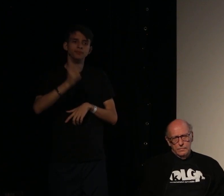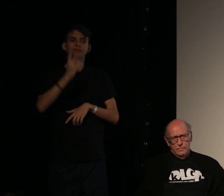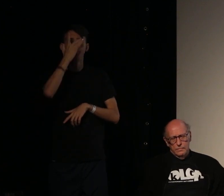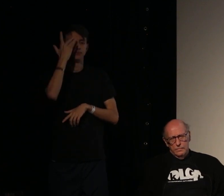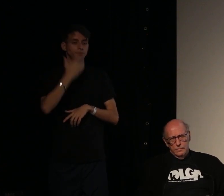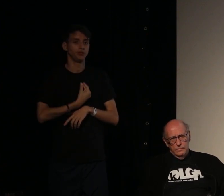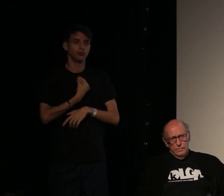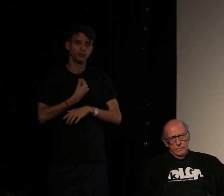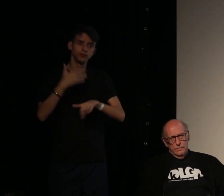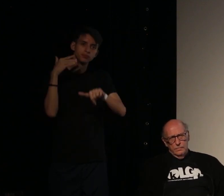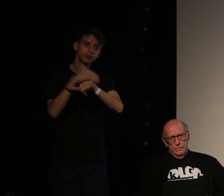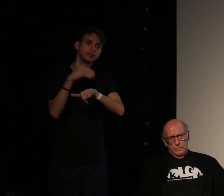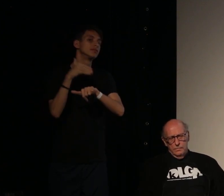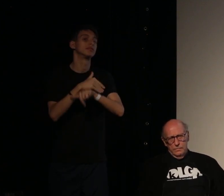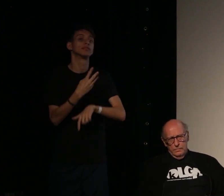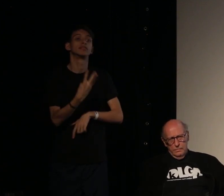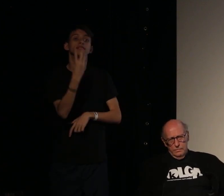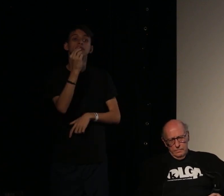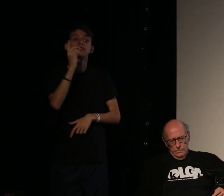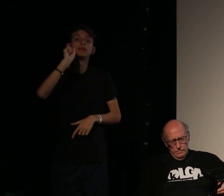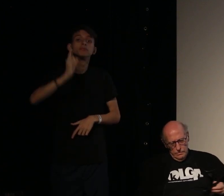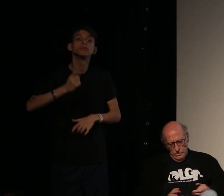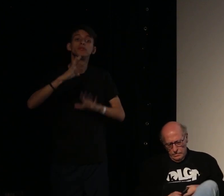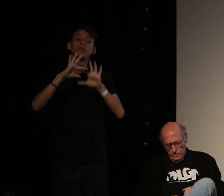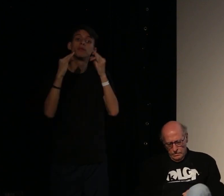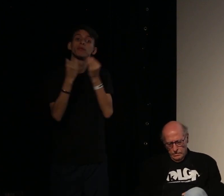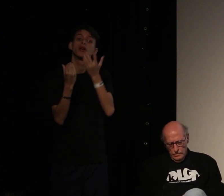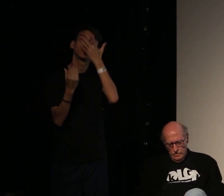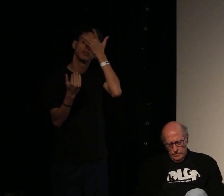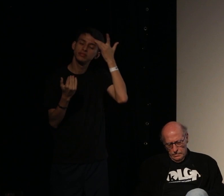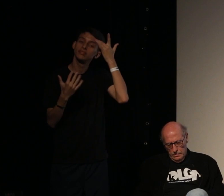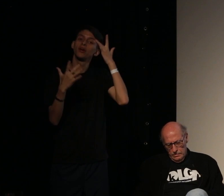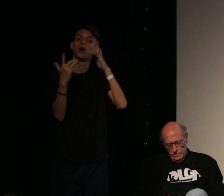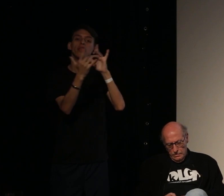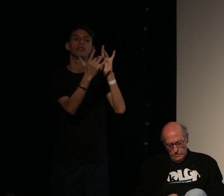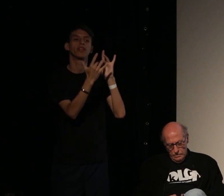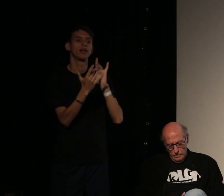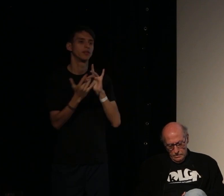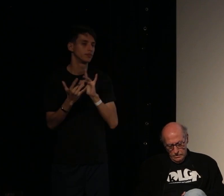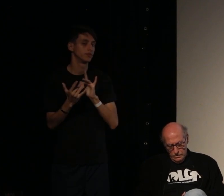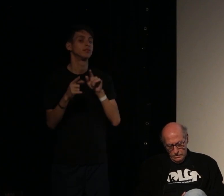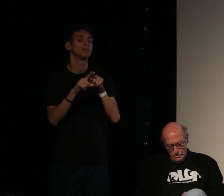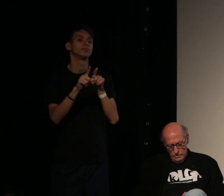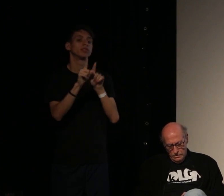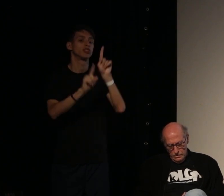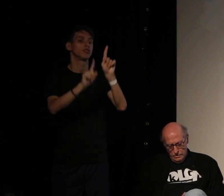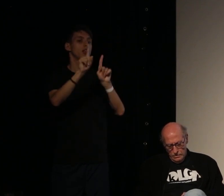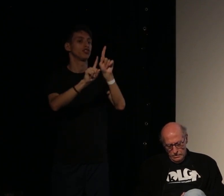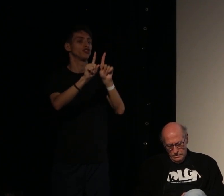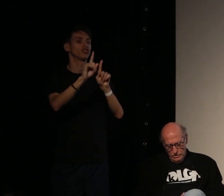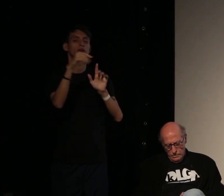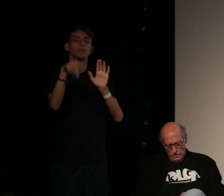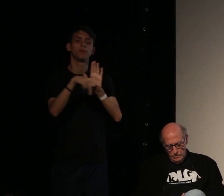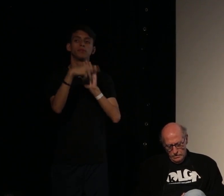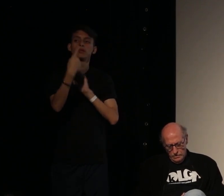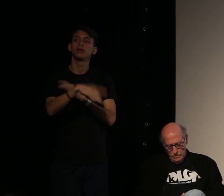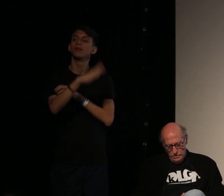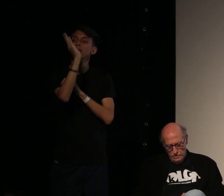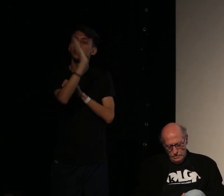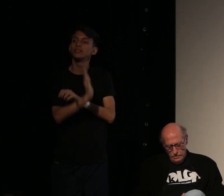pessoas, são 30 mil famílias. Nos hábitos das pesquisas e na estatística, brasileiro pode